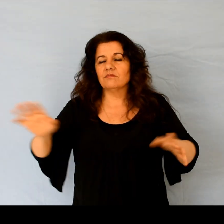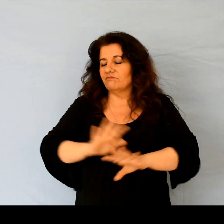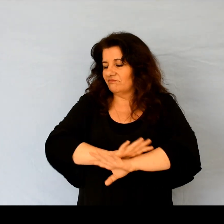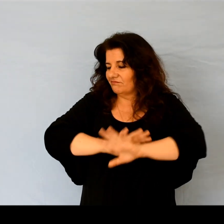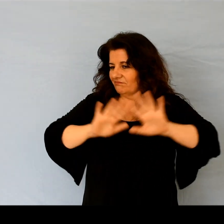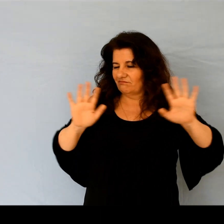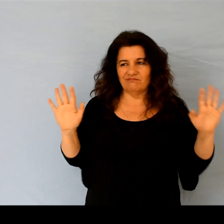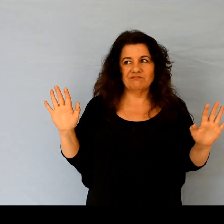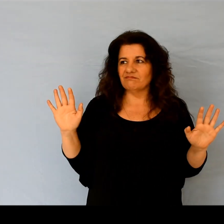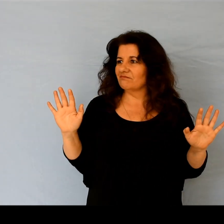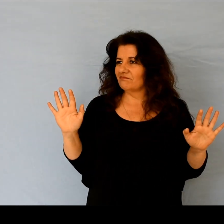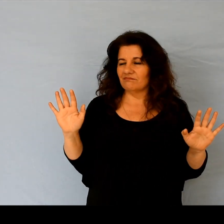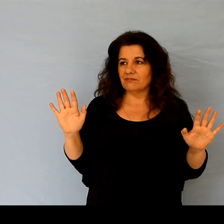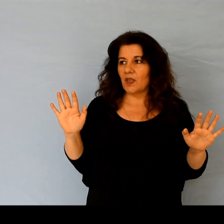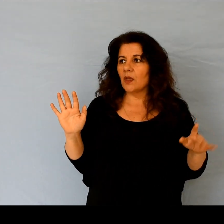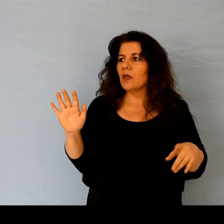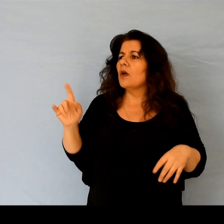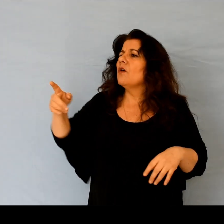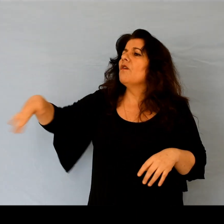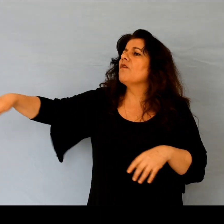Vous adorez ce que vous ne connaissez pas.